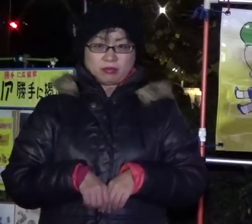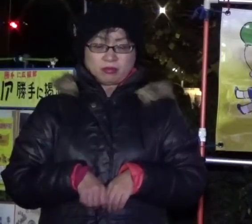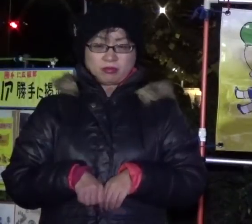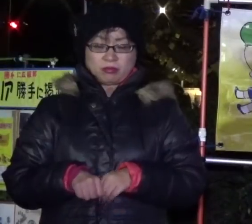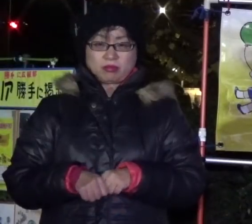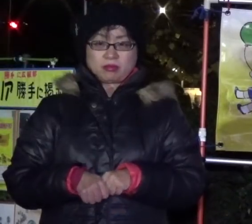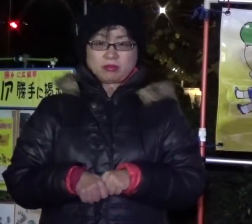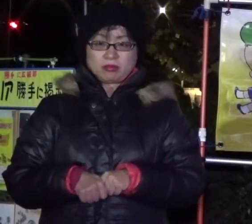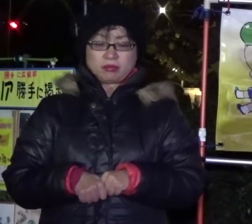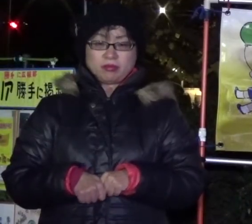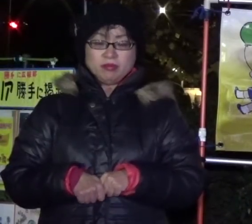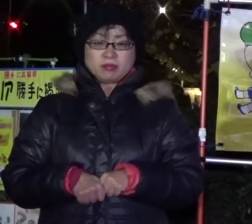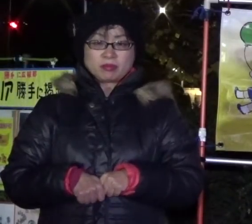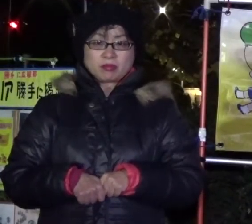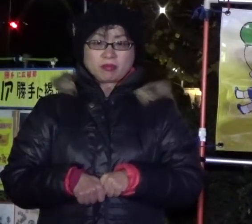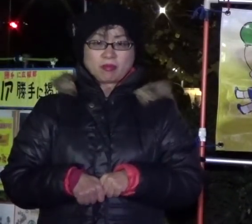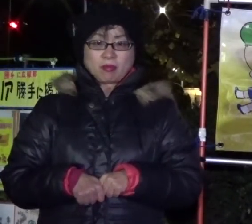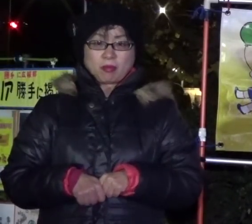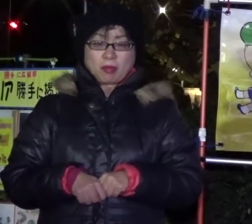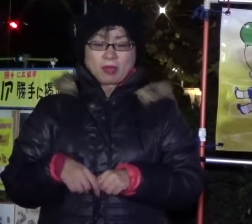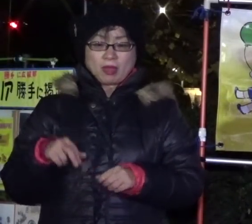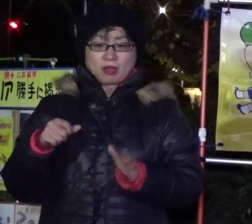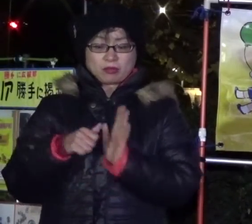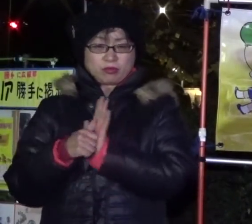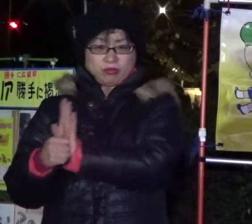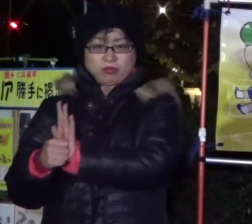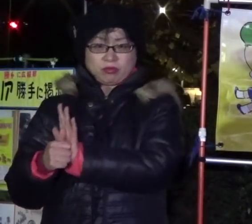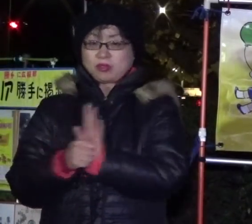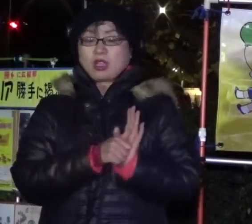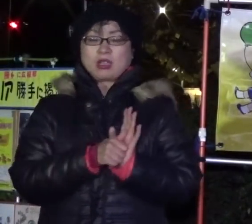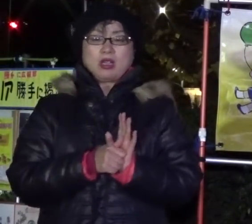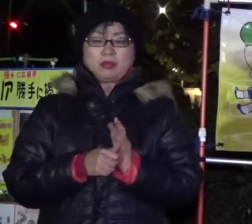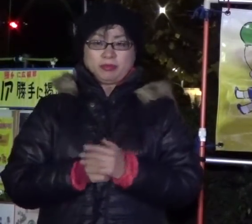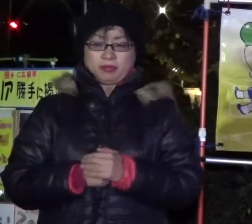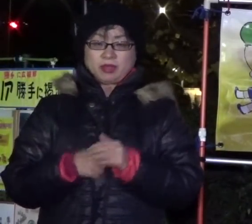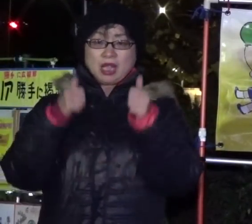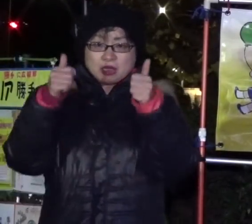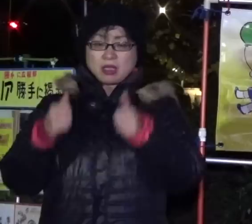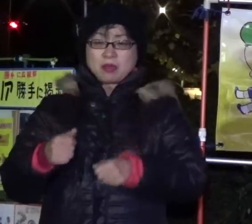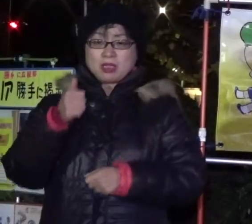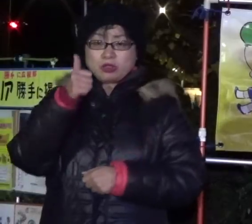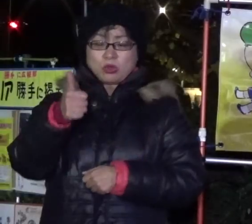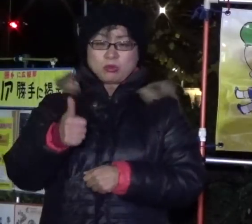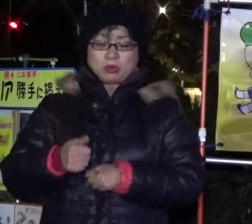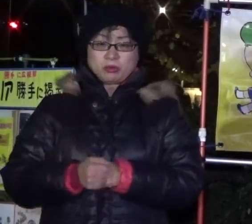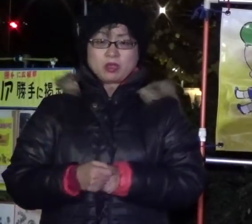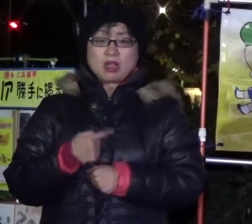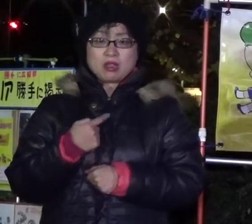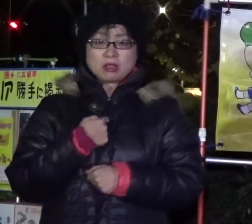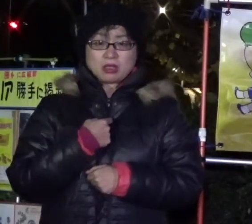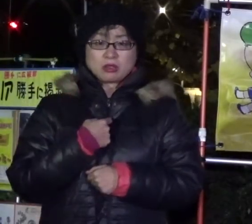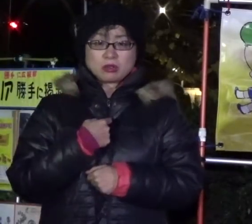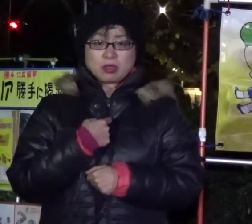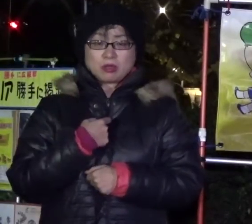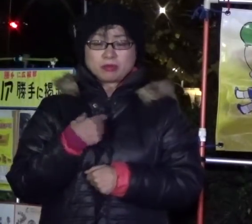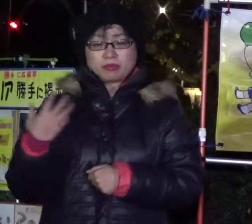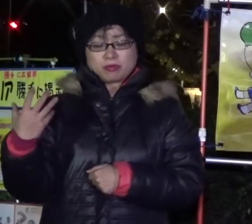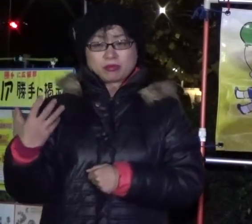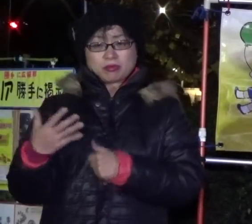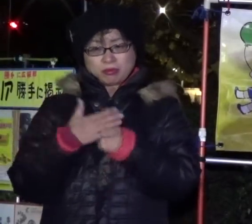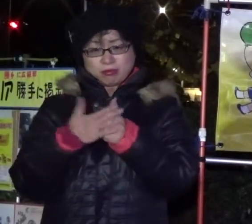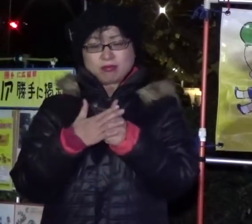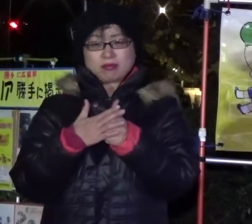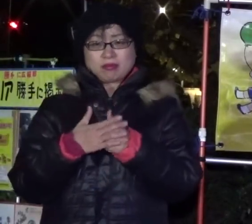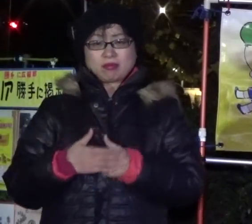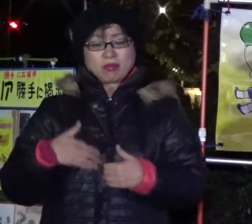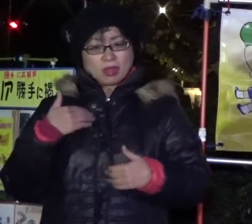と思ったけど出されなかった。だから裁判長も私の少し味方かなと思って少し